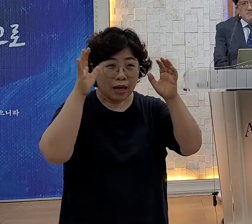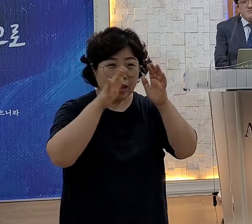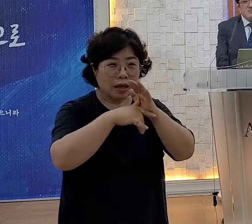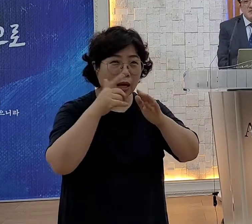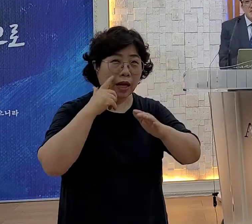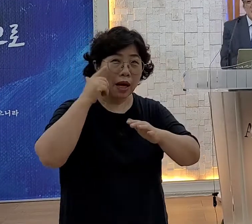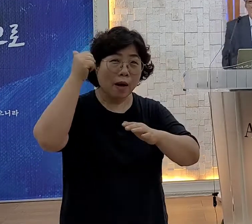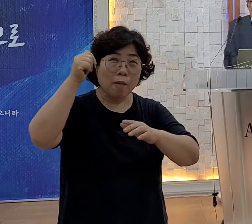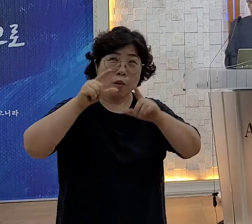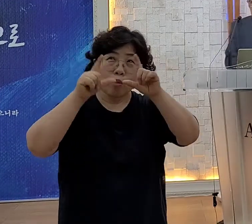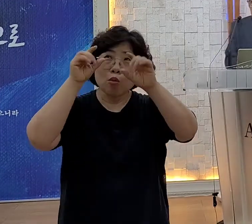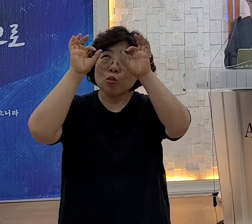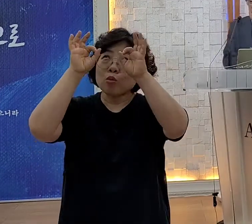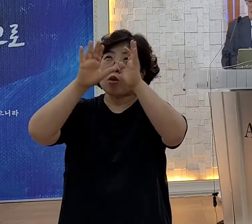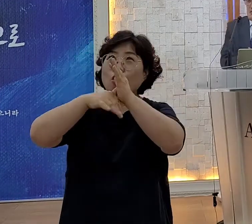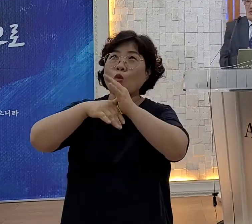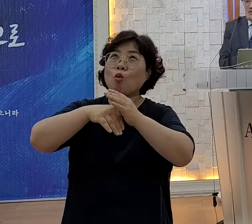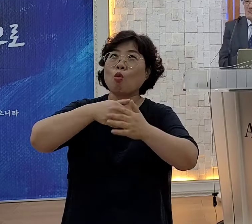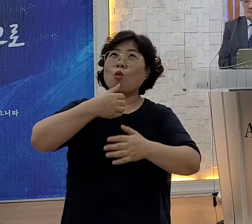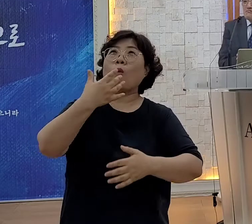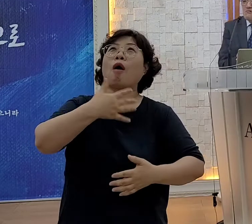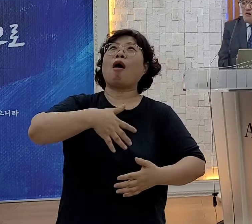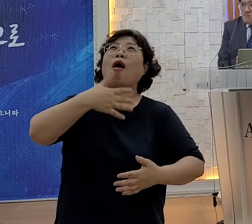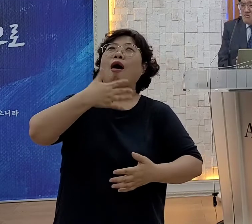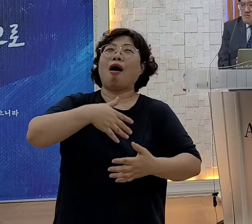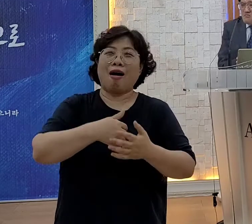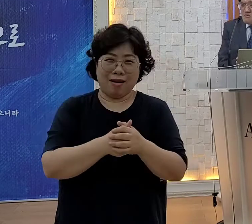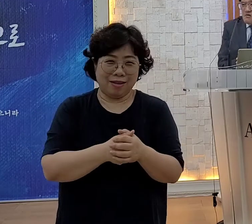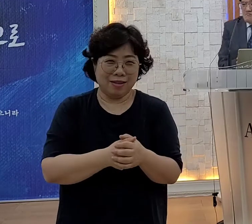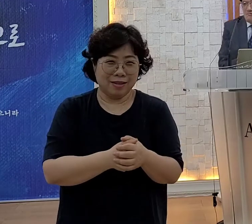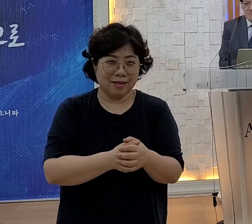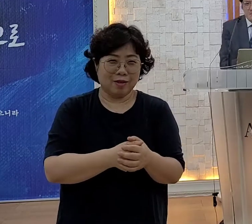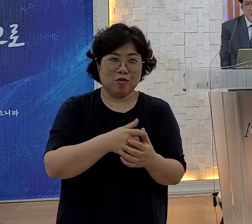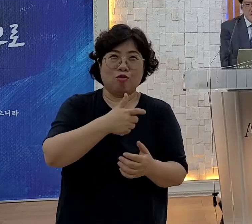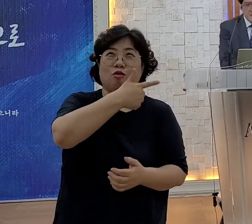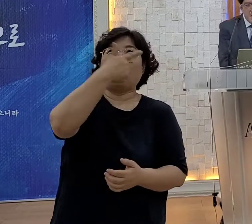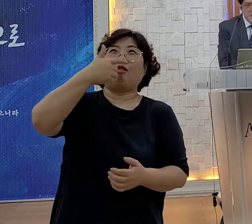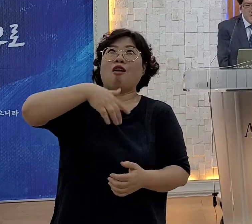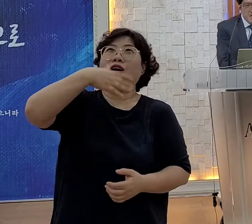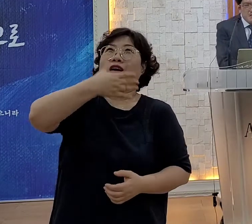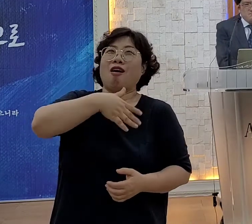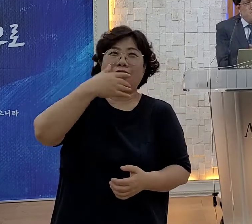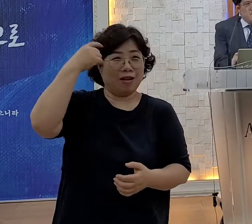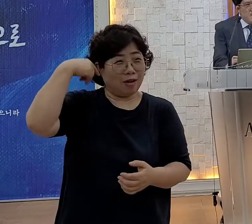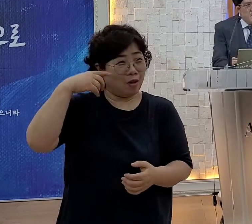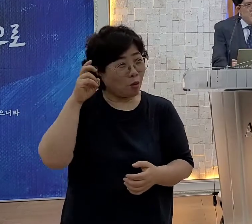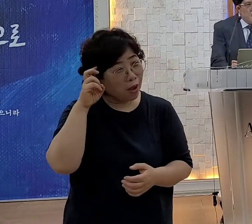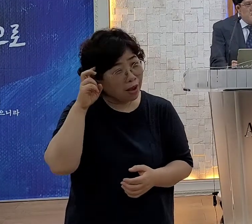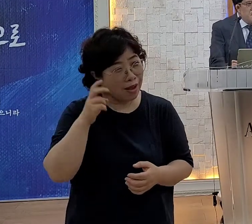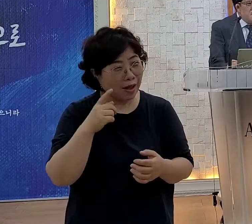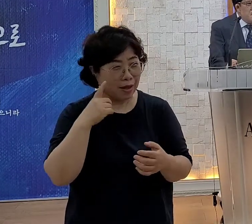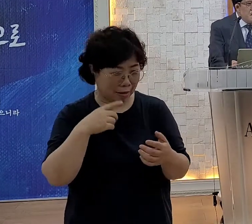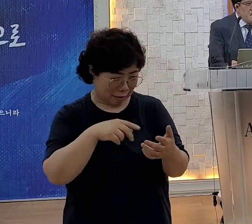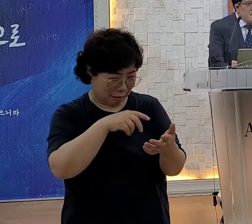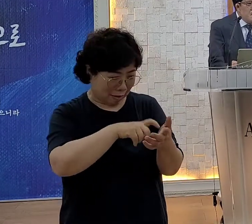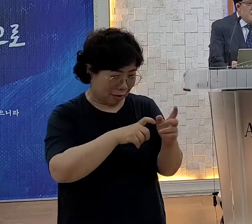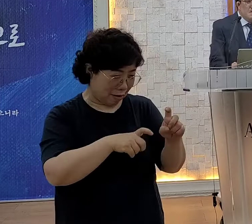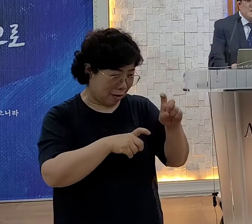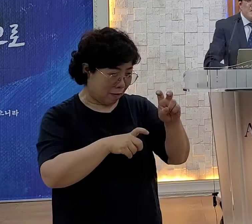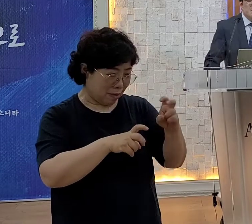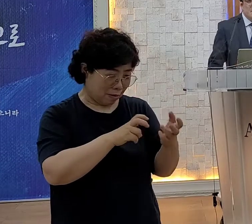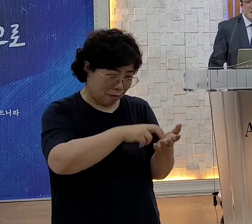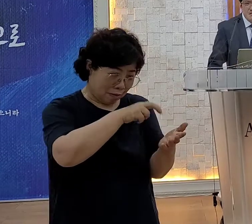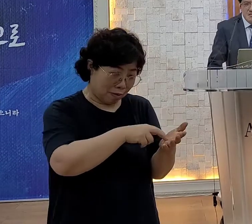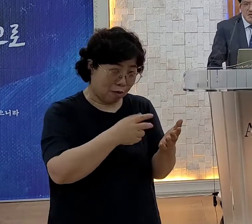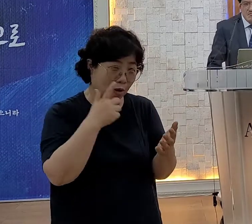모습은요 마치 막 우리 옛날에 무술 영화 본 것처럼 성룡이라든지 막 주윤발 나오는 그런 옛날에